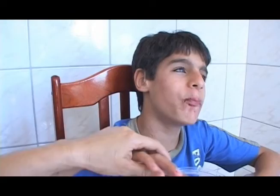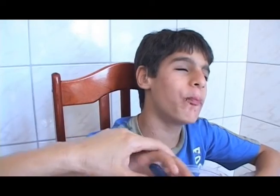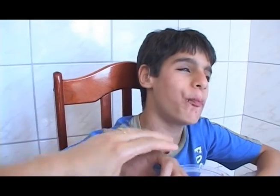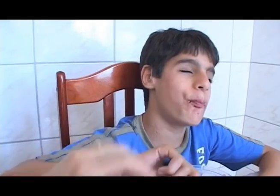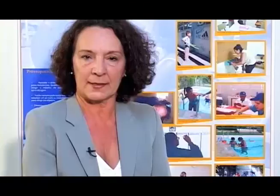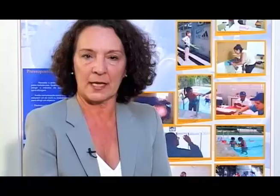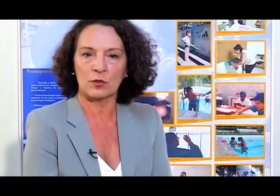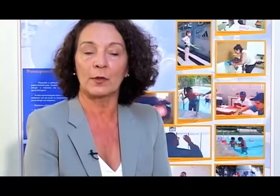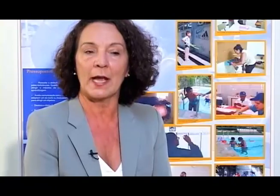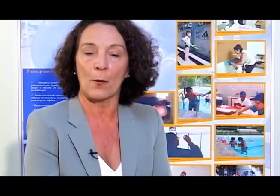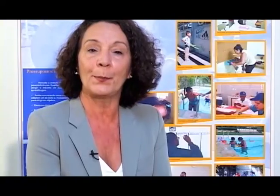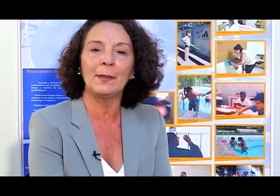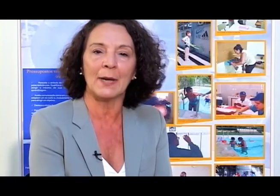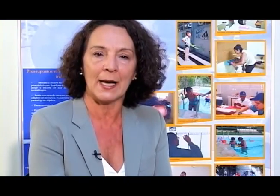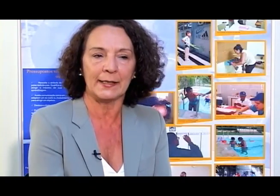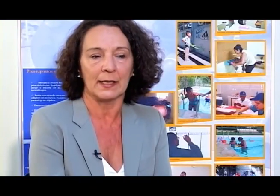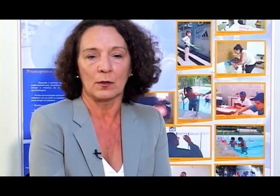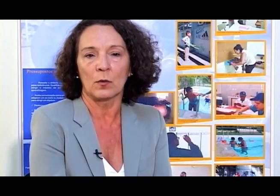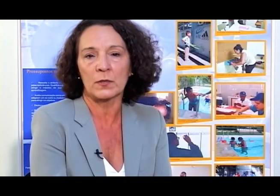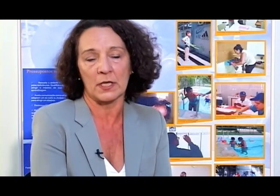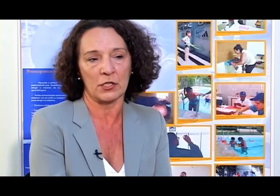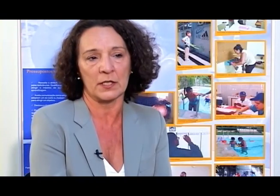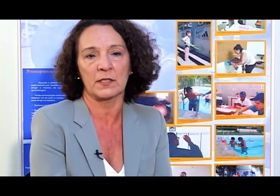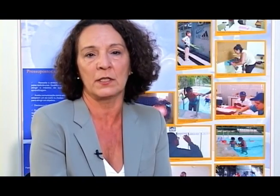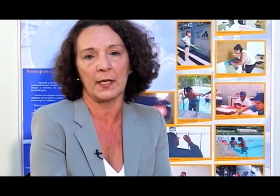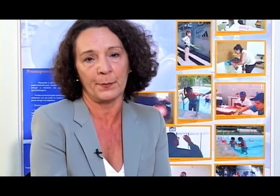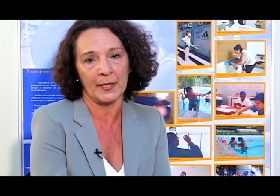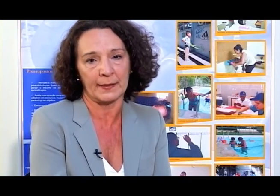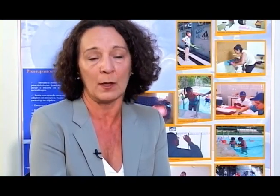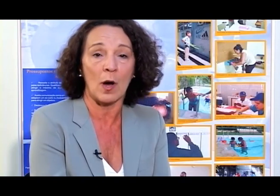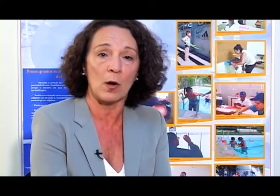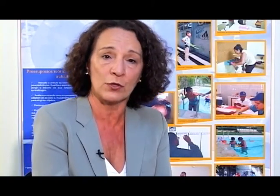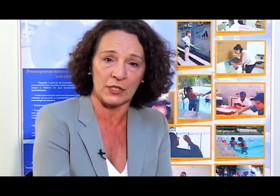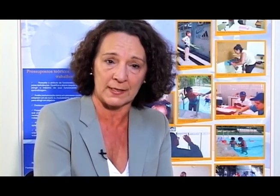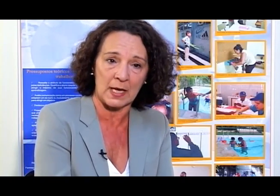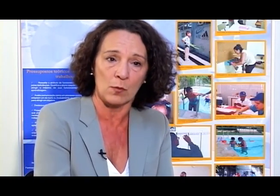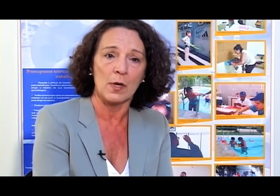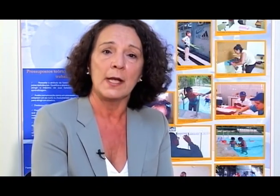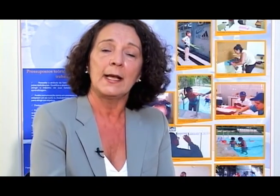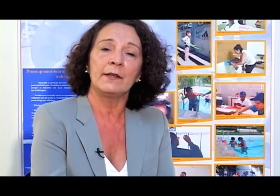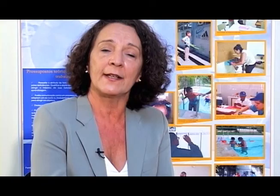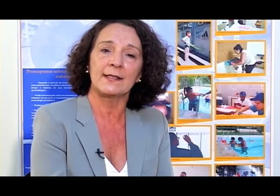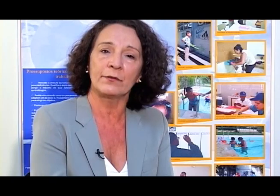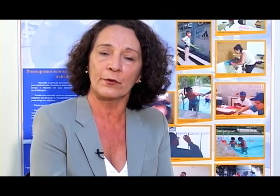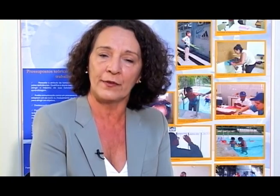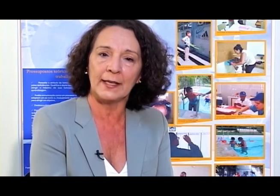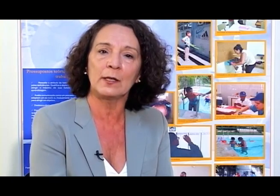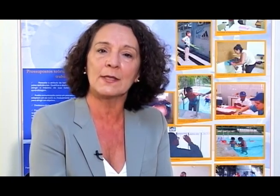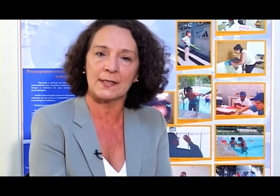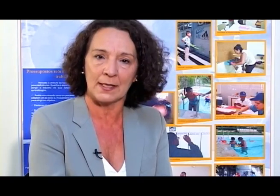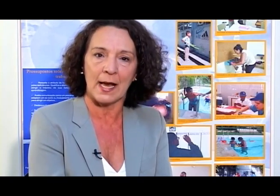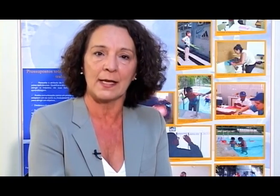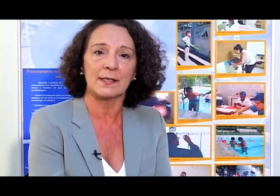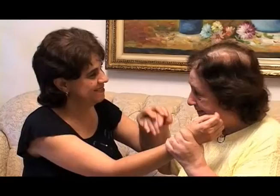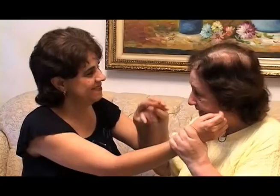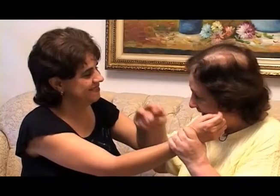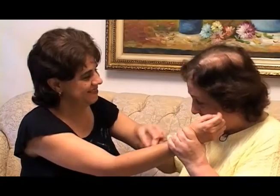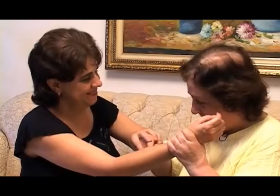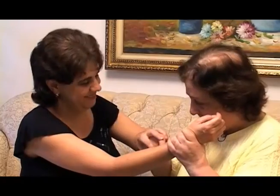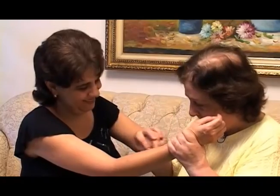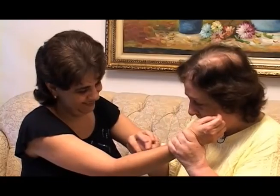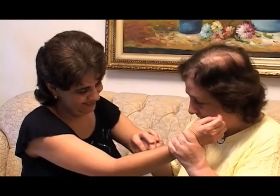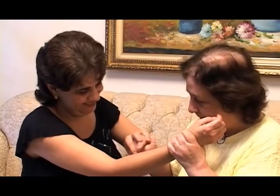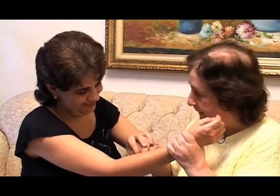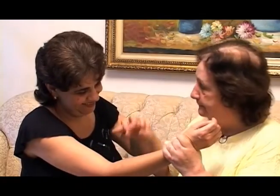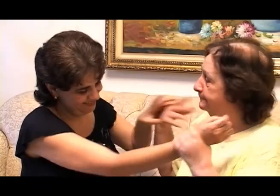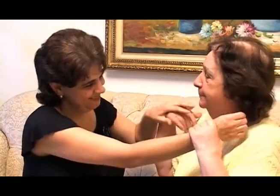perda sensorial primária, ou seja, se ele perdeu a audição, ele vai desenvolver a língua de sinais.